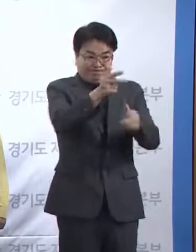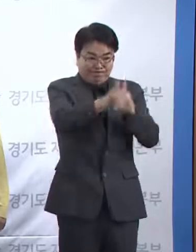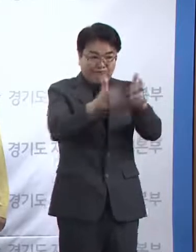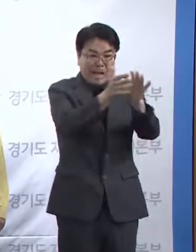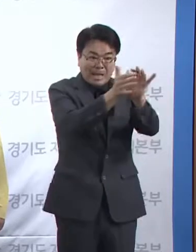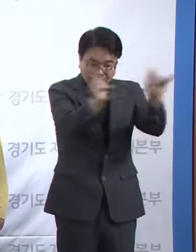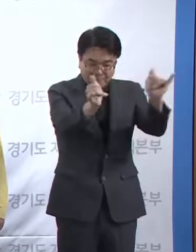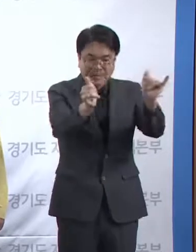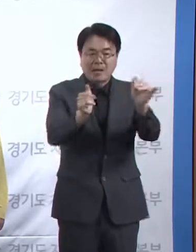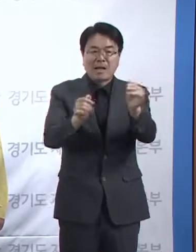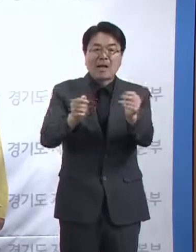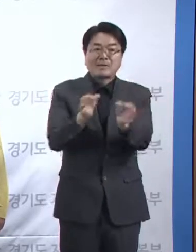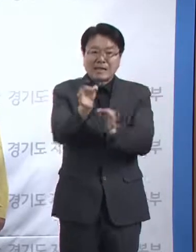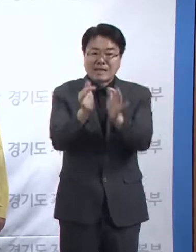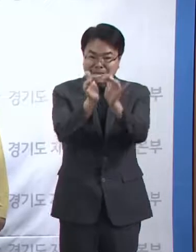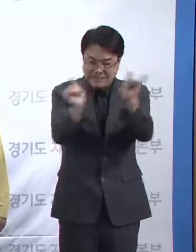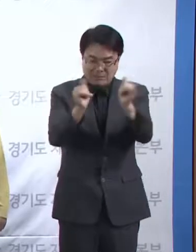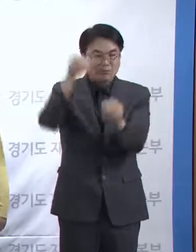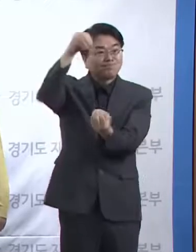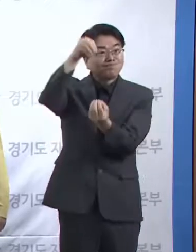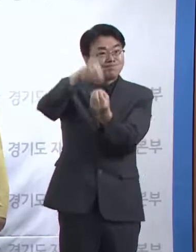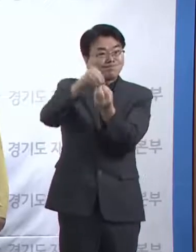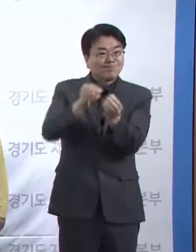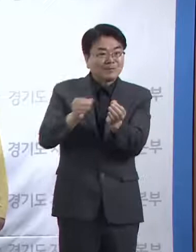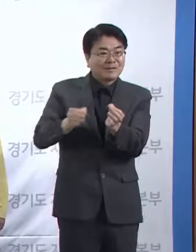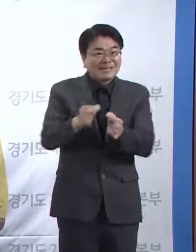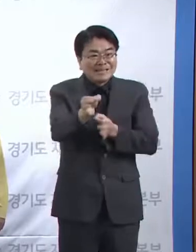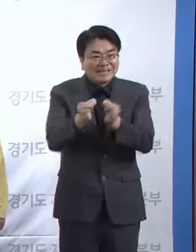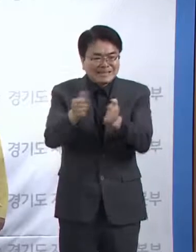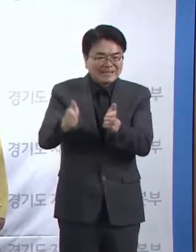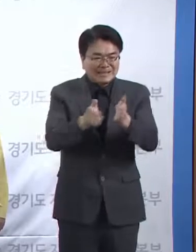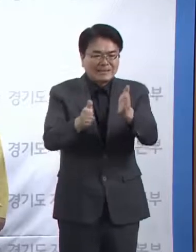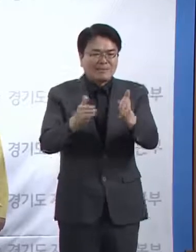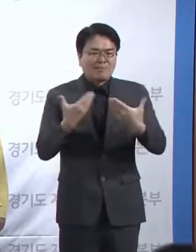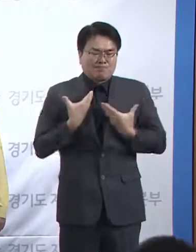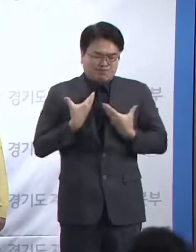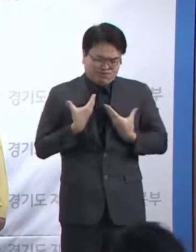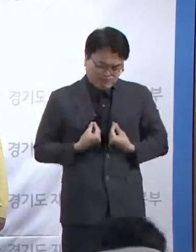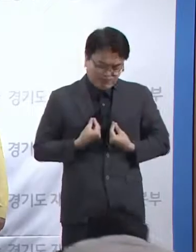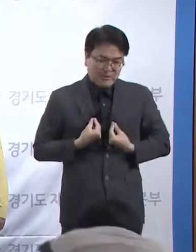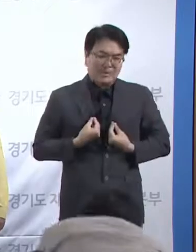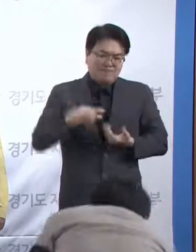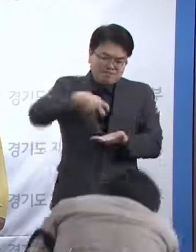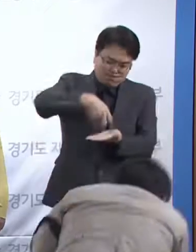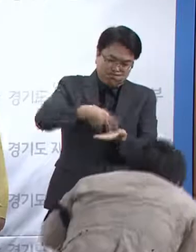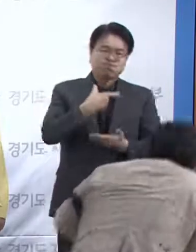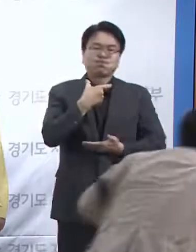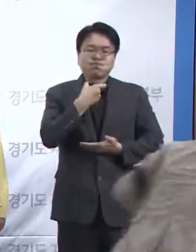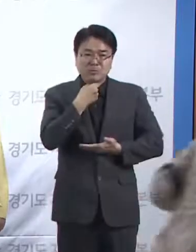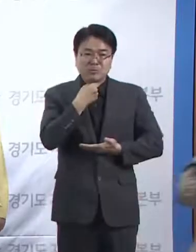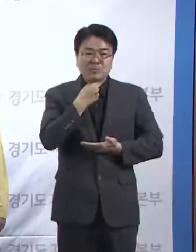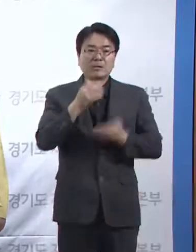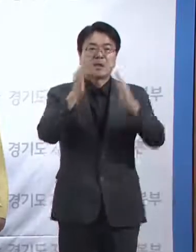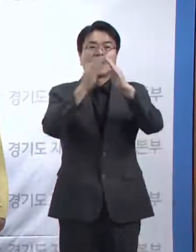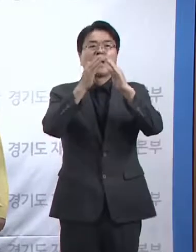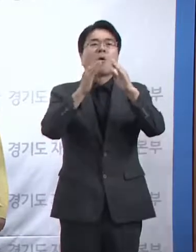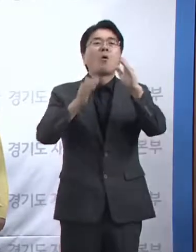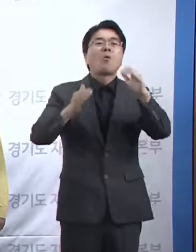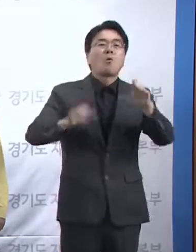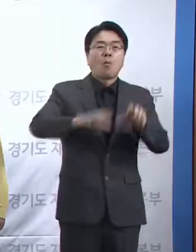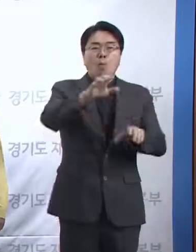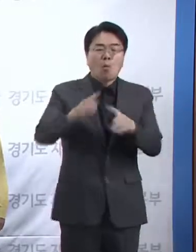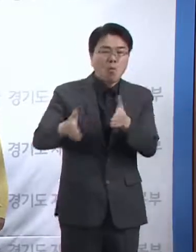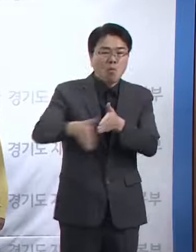자영업자, 전통시장 등 극단적 위기 상황에 빠진 골목 경제 소생을 위해서